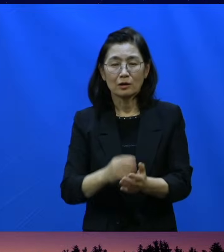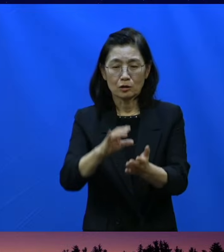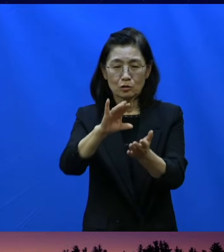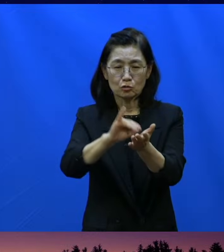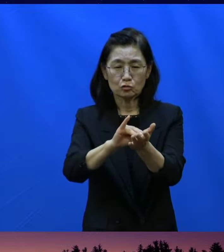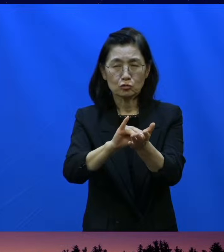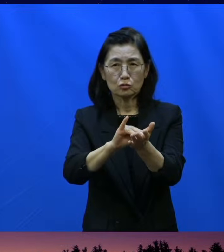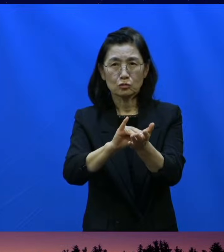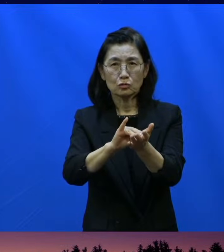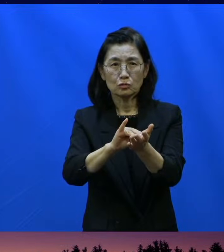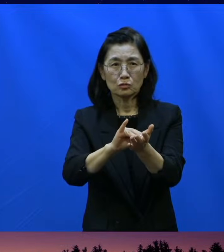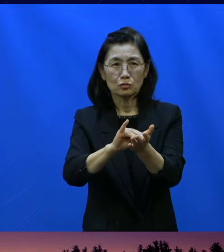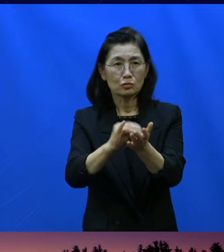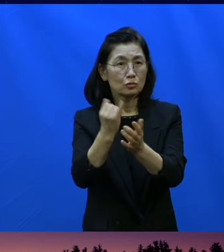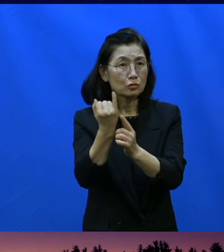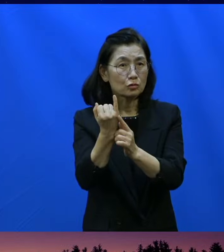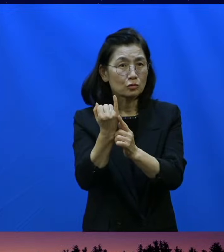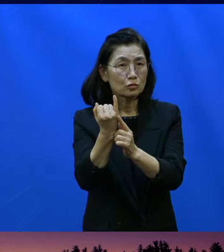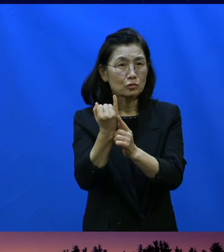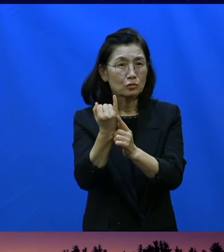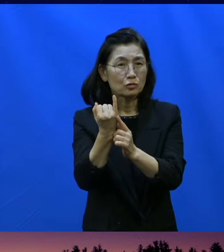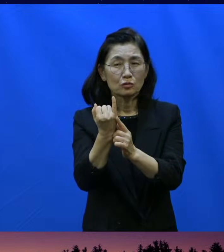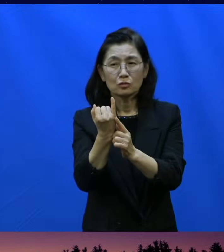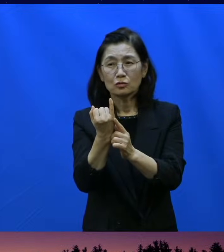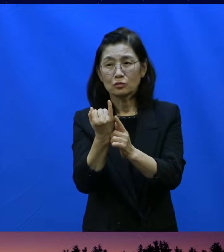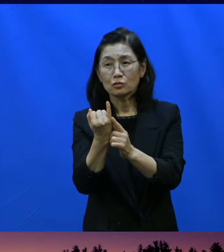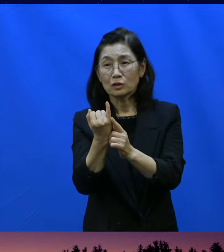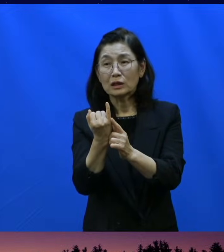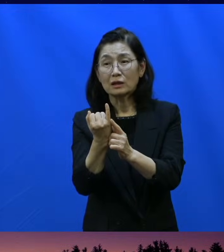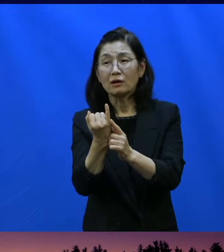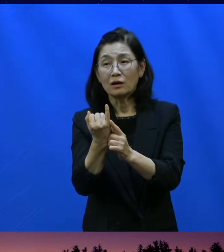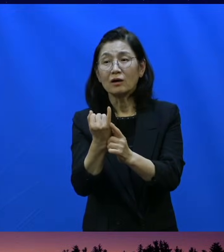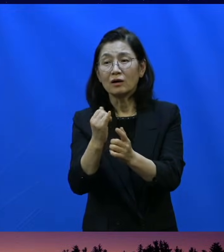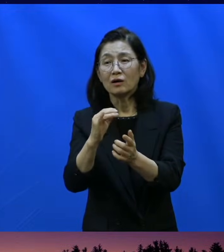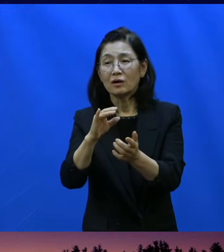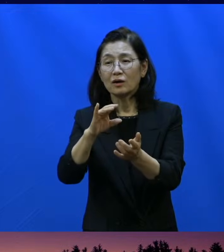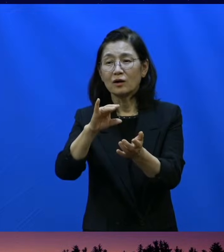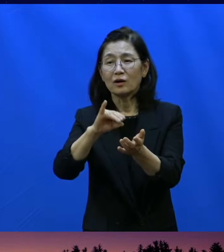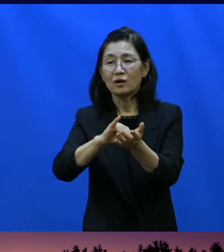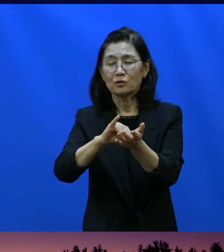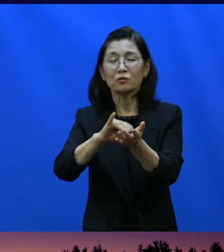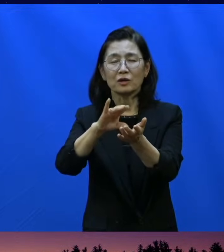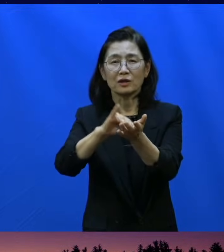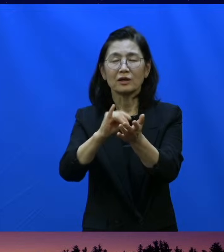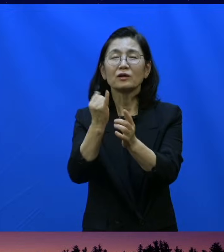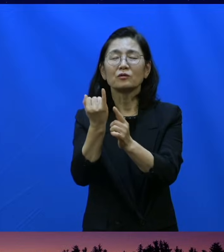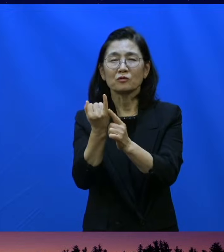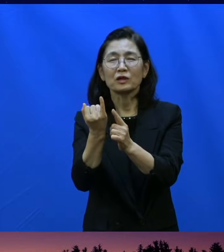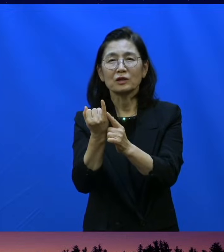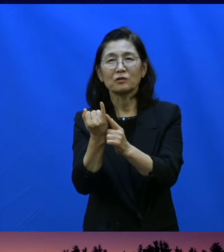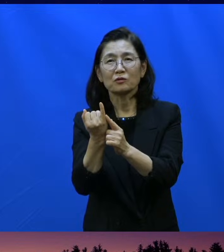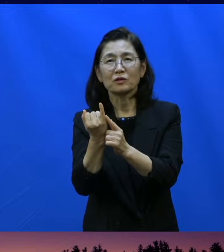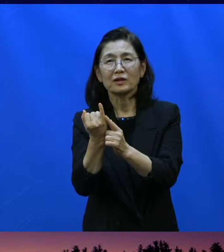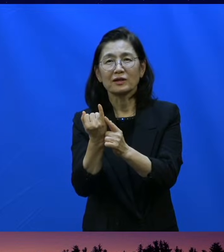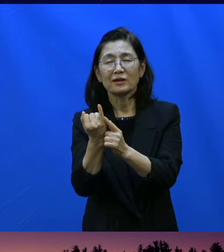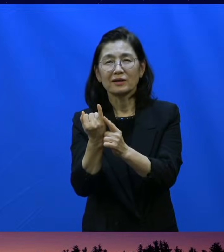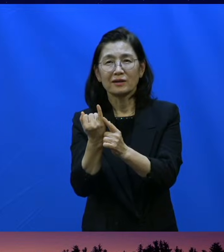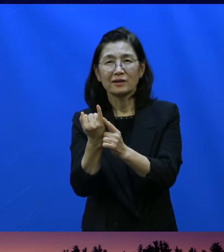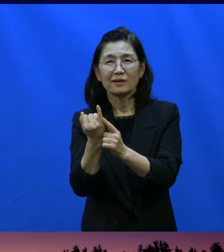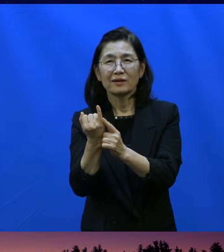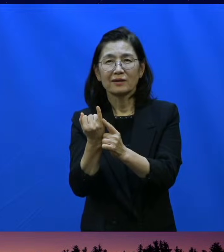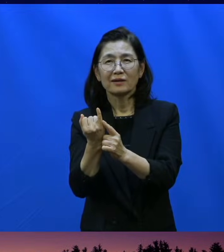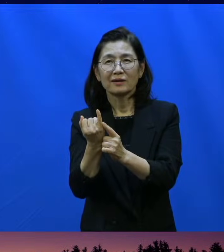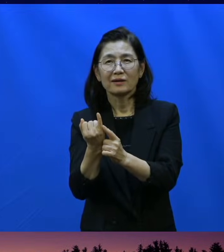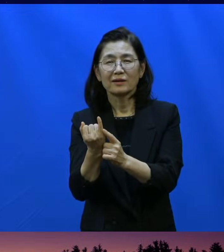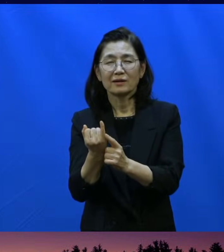이게 어떻게 보아스 같은 유력한 남자를 만나요, 그죠? 우리가 그리스도를 만나는 거와 똑같은 거예요. 우리가 어떻게